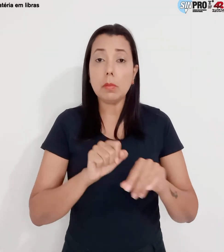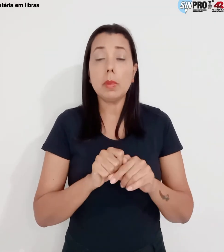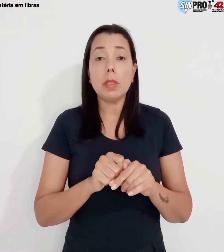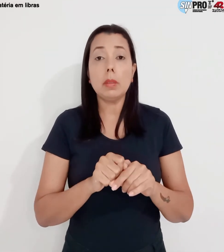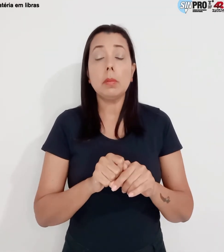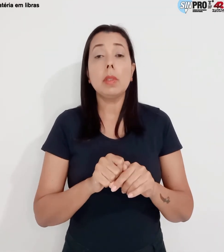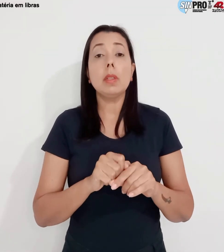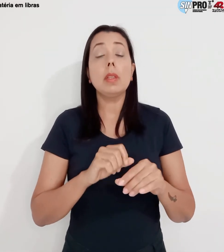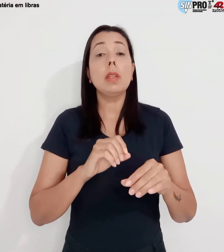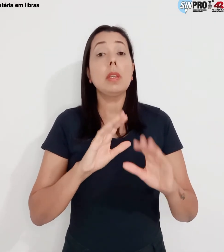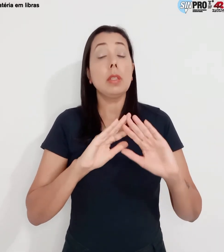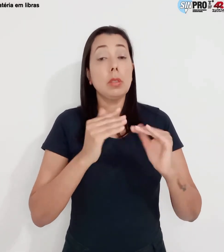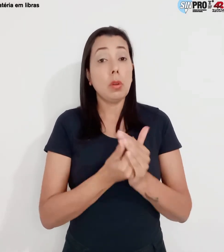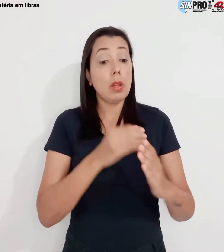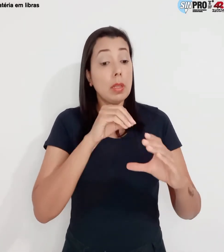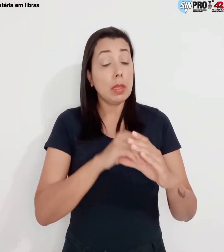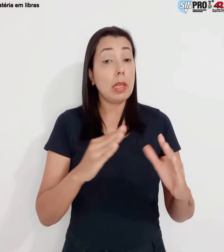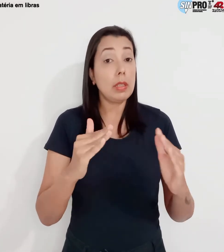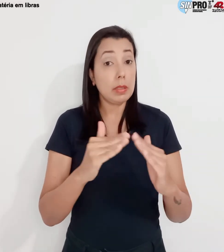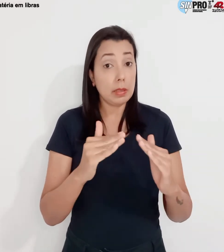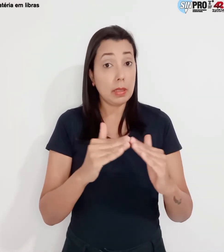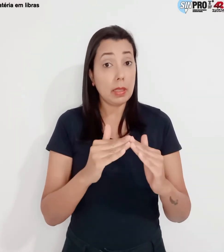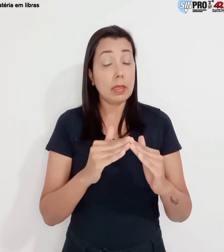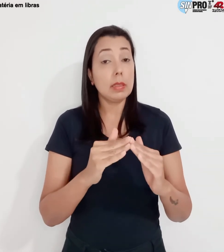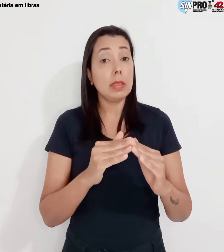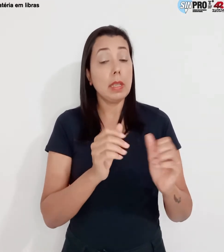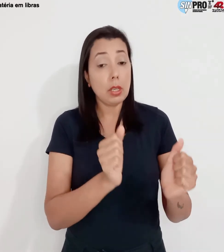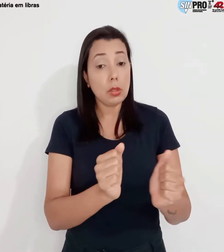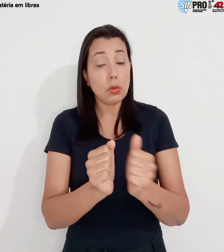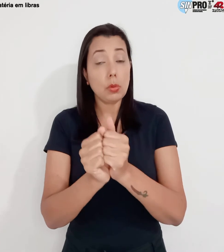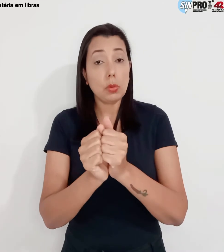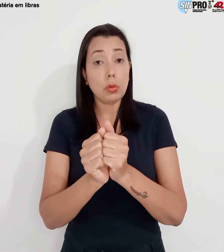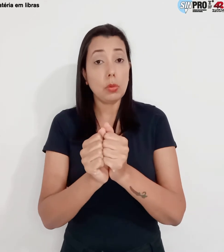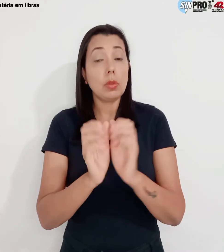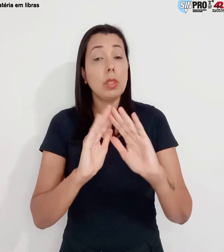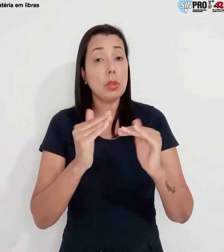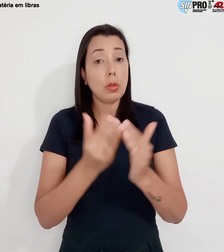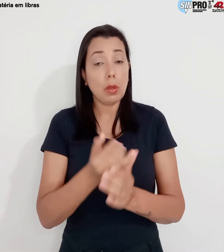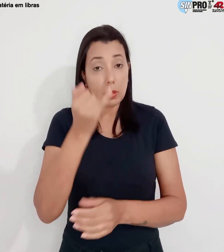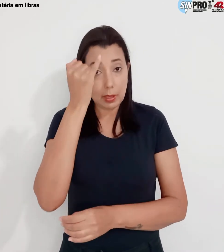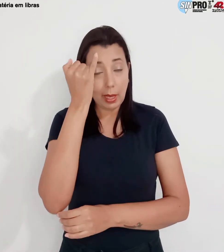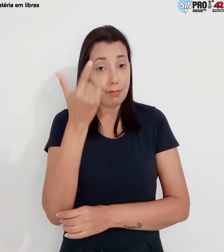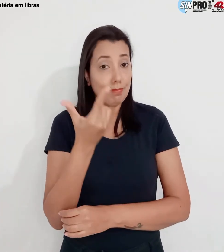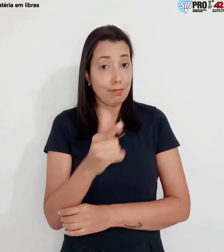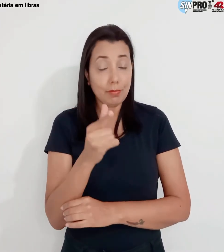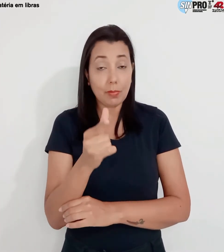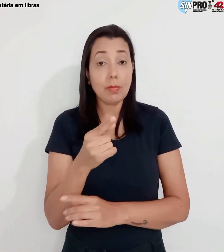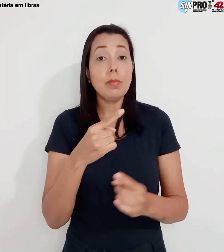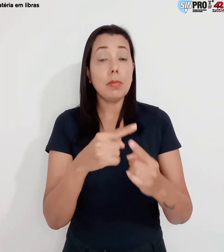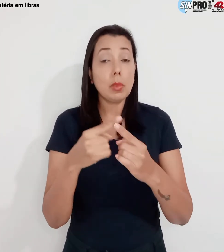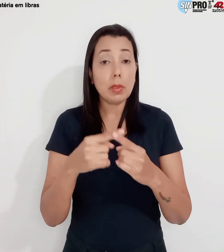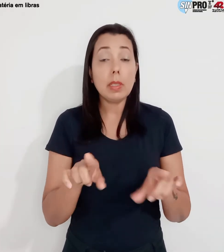pelo homeschooling é associado ao Escola Sem Partido, que, por sua vez,